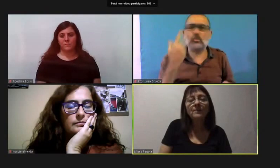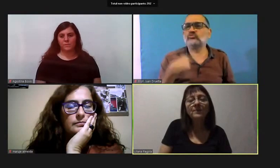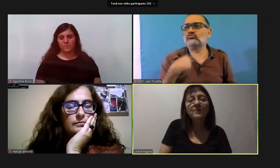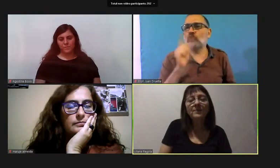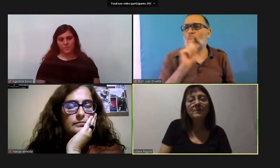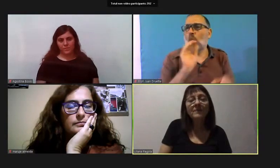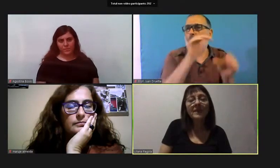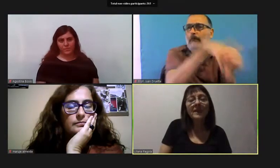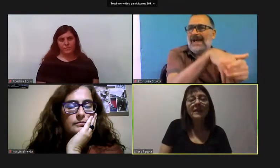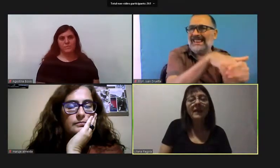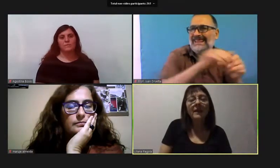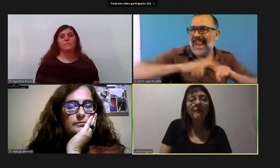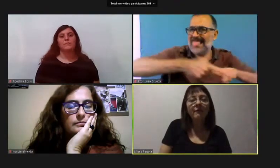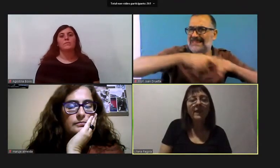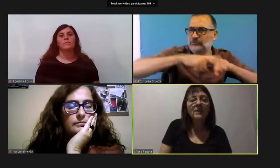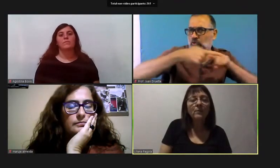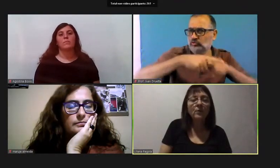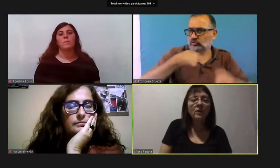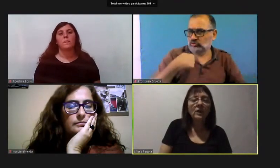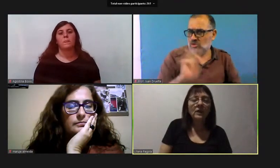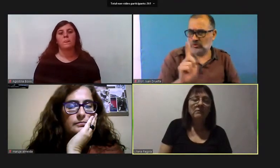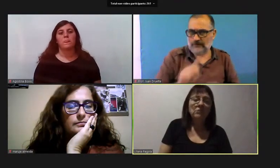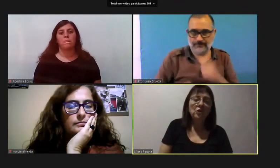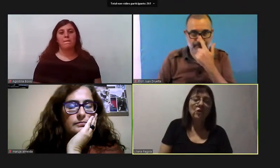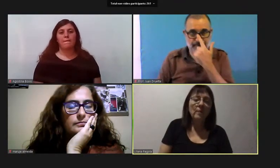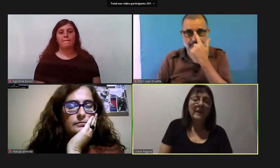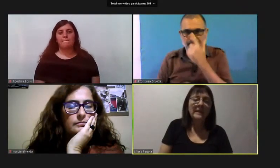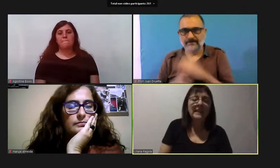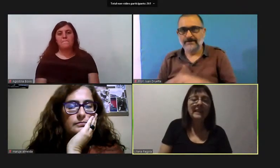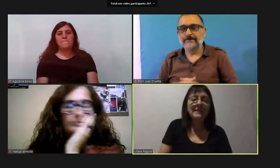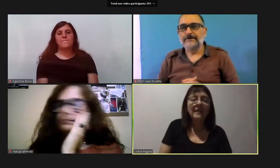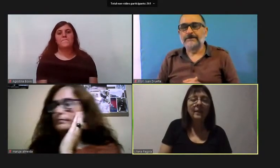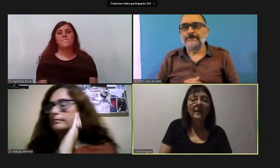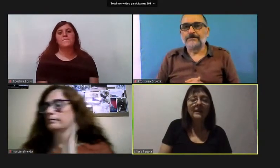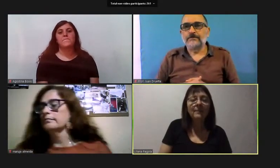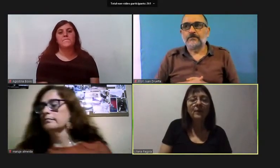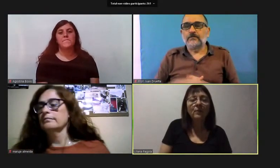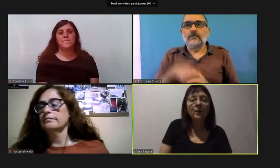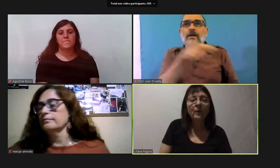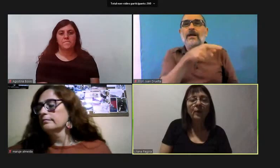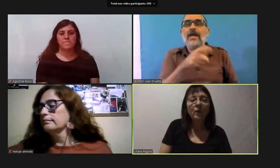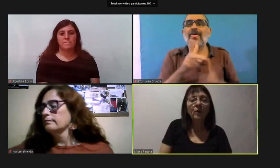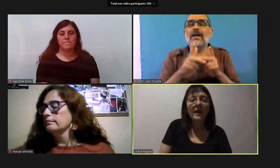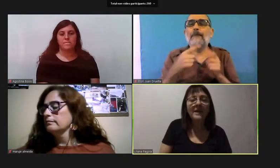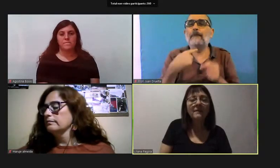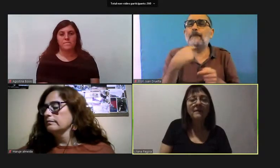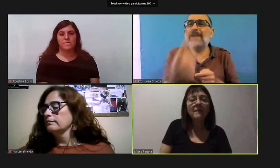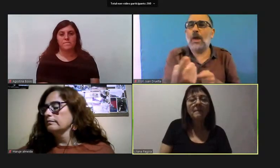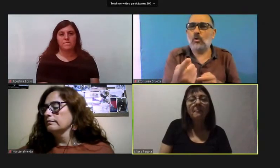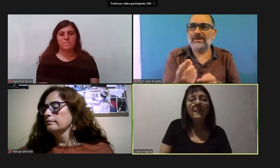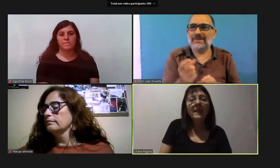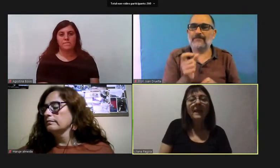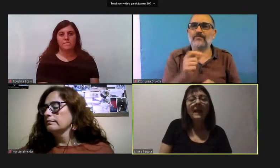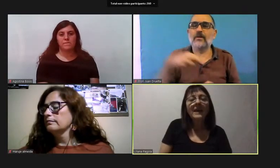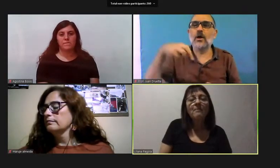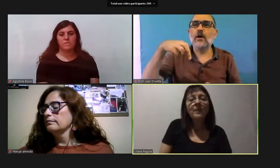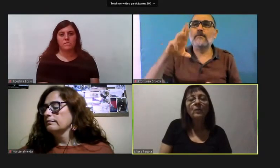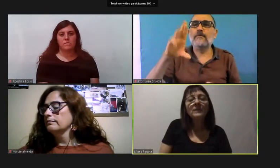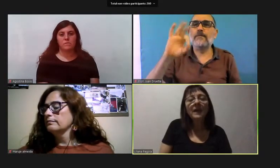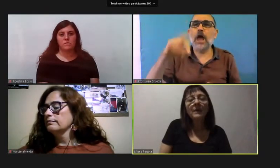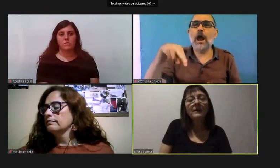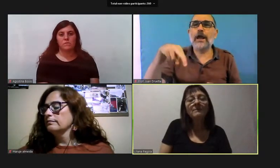poquito en Facebook, yo no me metí en ese debate, pero bueno, lo leí,